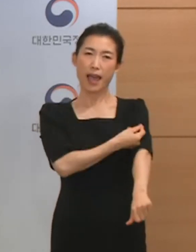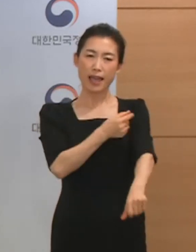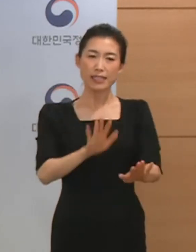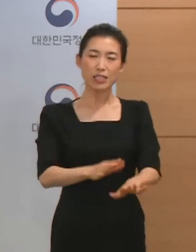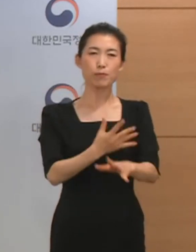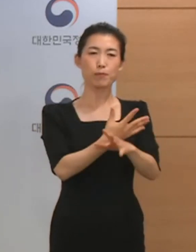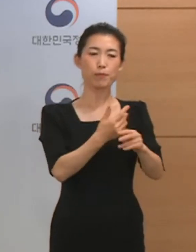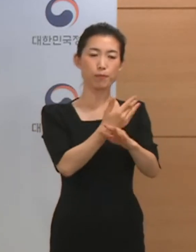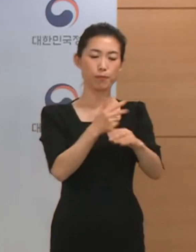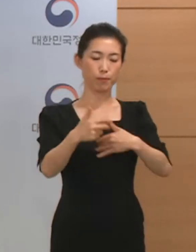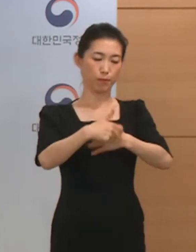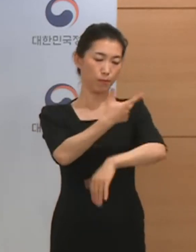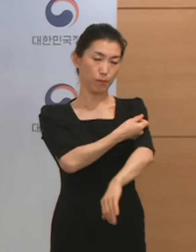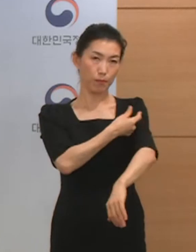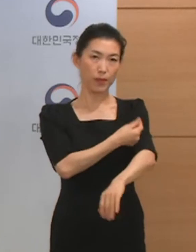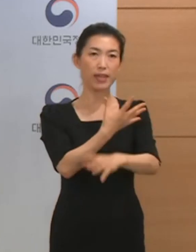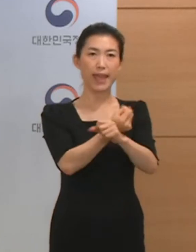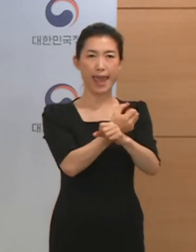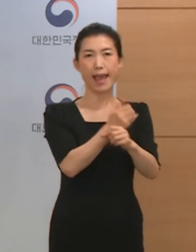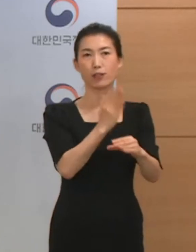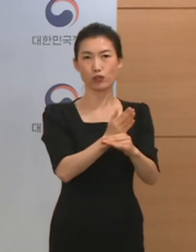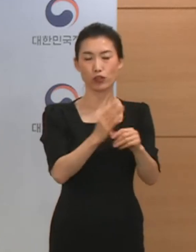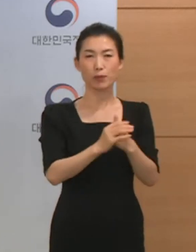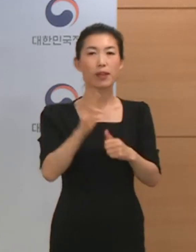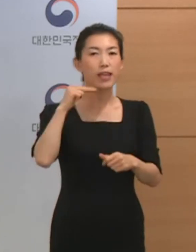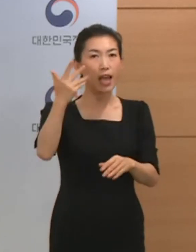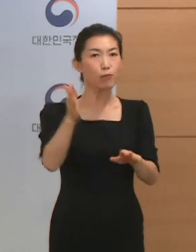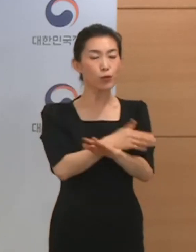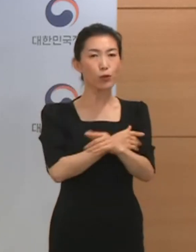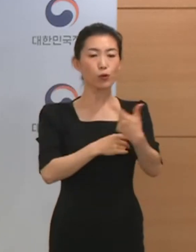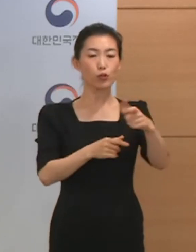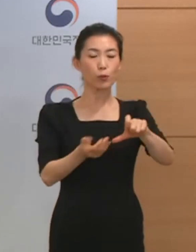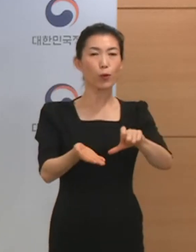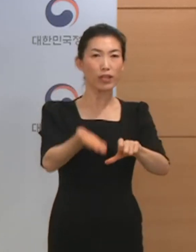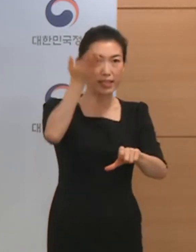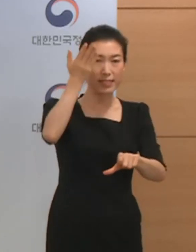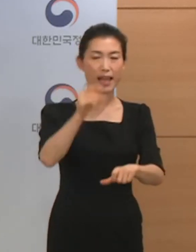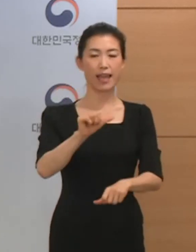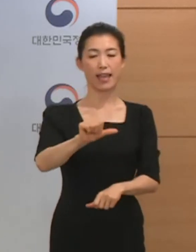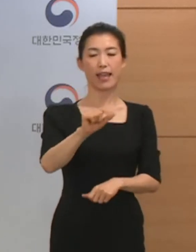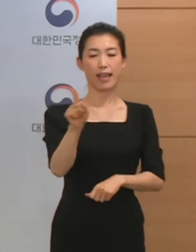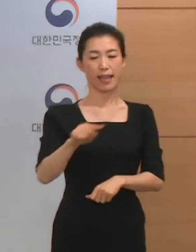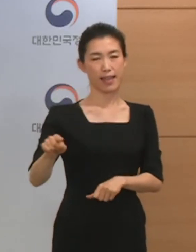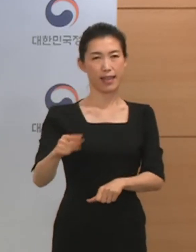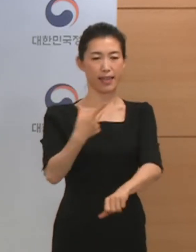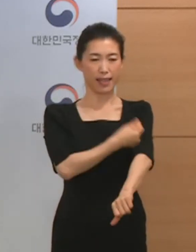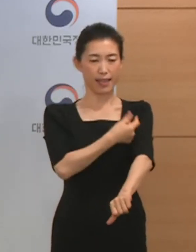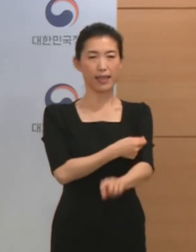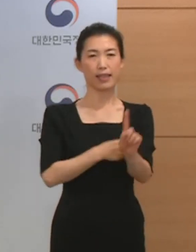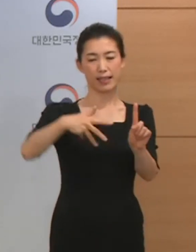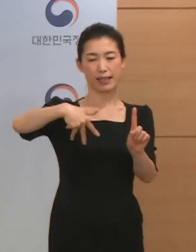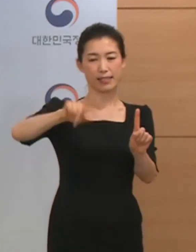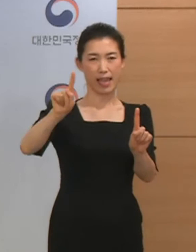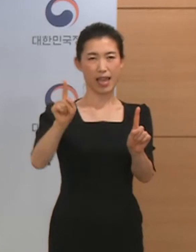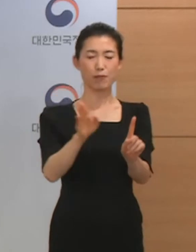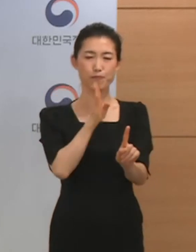받아 다음 주부터 65세 이상 어르신들의 아스트라제네카 1차 접종이